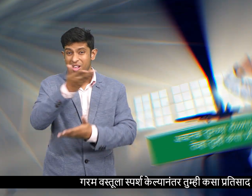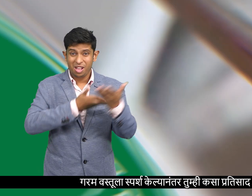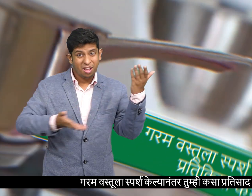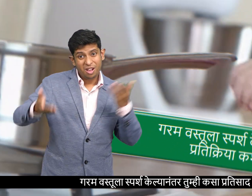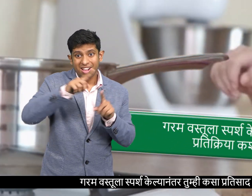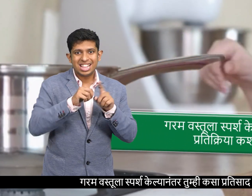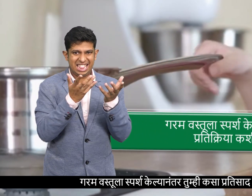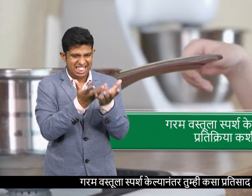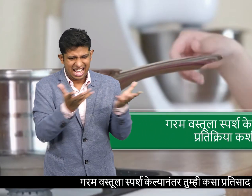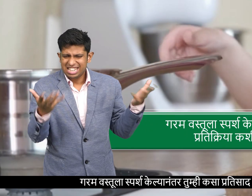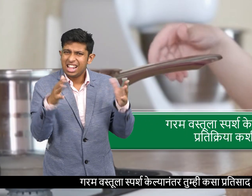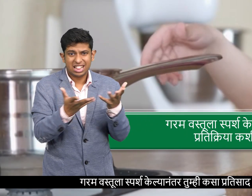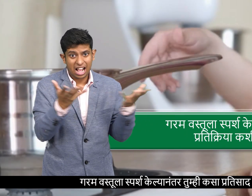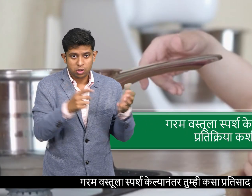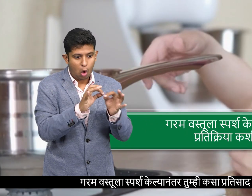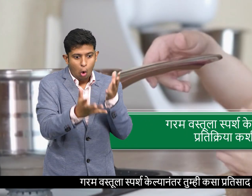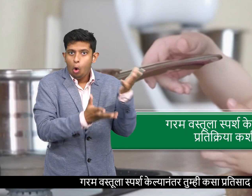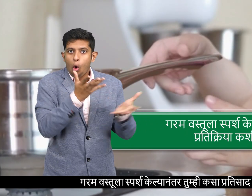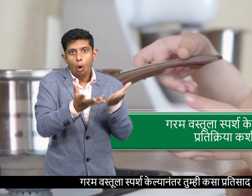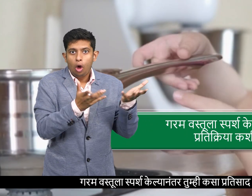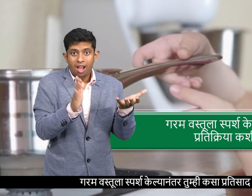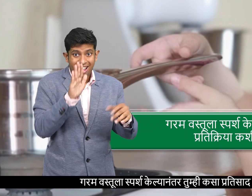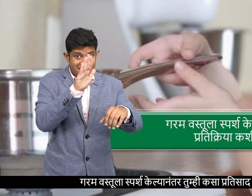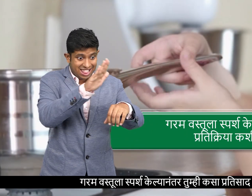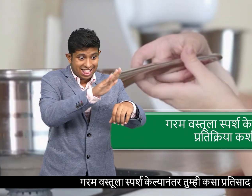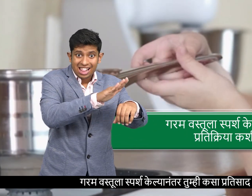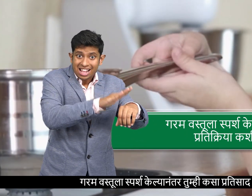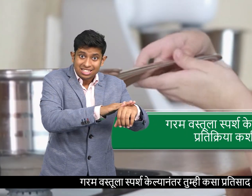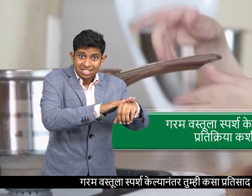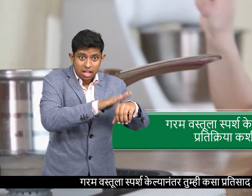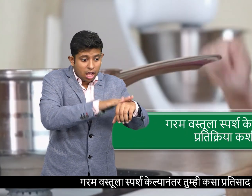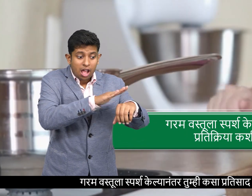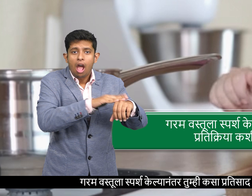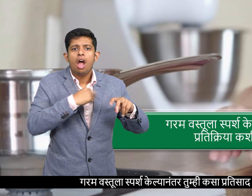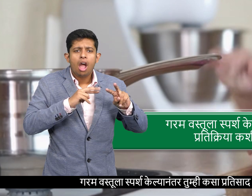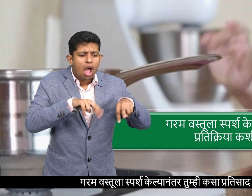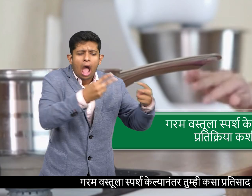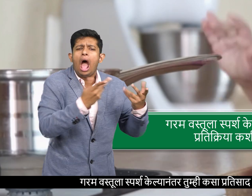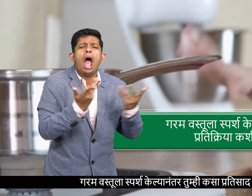गरम वस्तूला स्पर्श केल्यानंतर तुम्ही कसा प्रतिसाद देता?